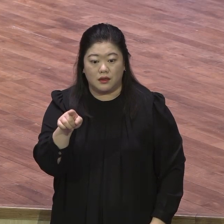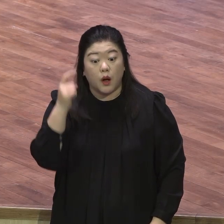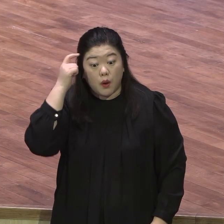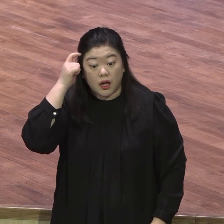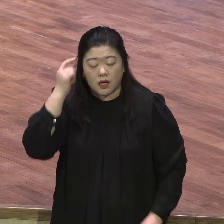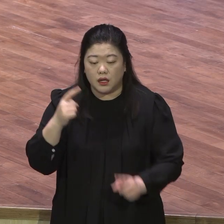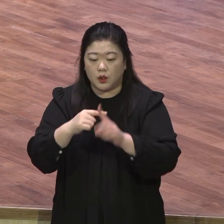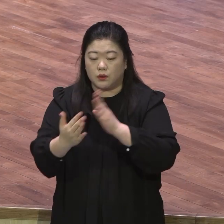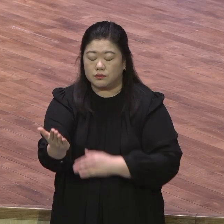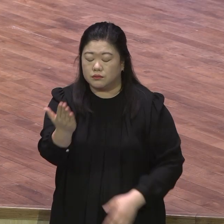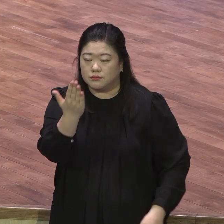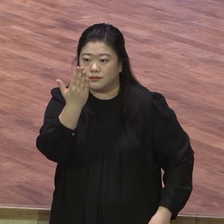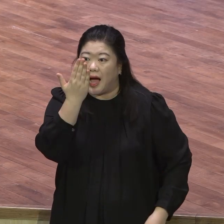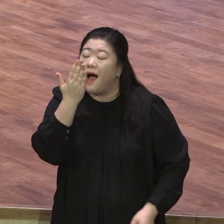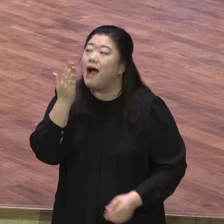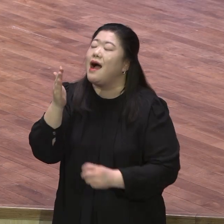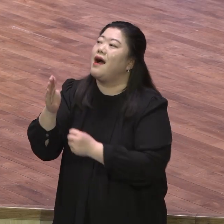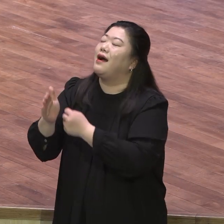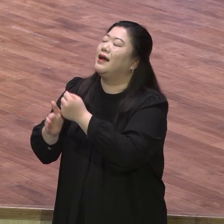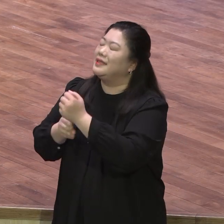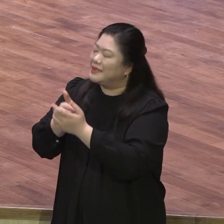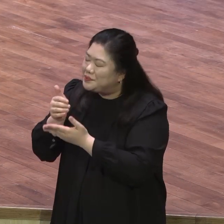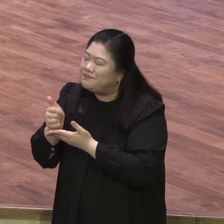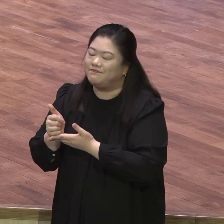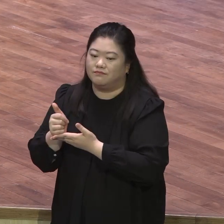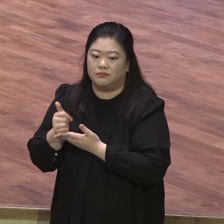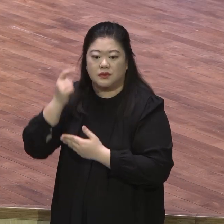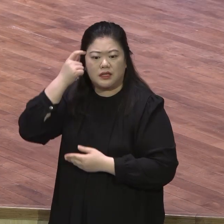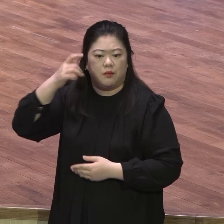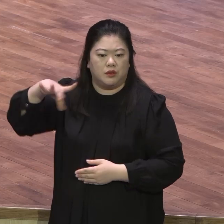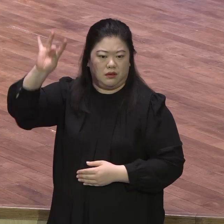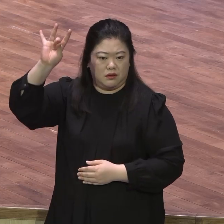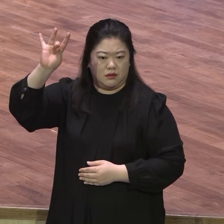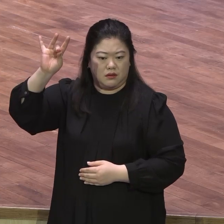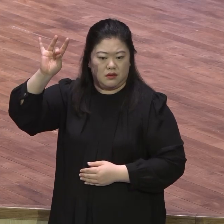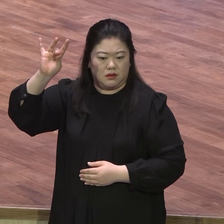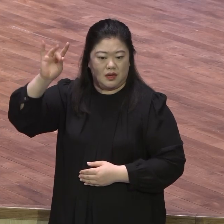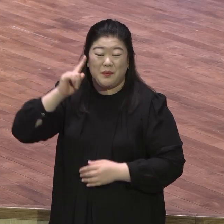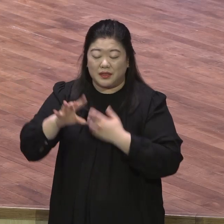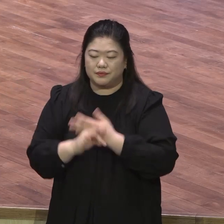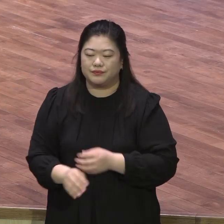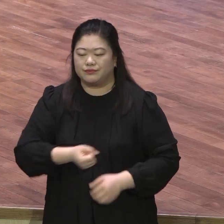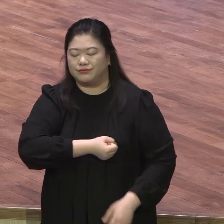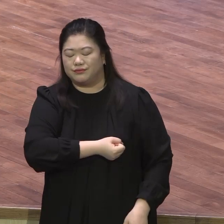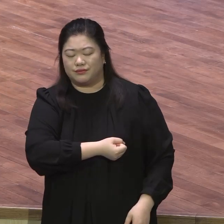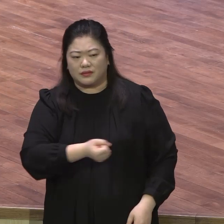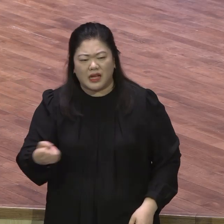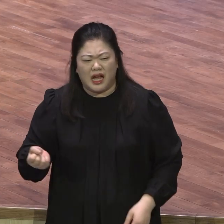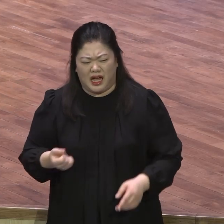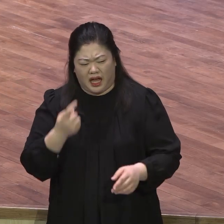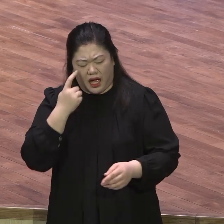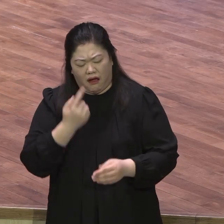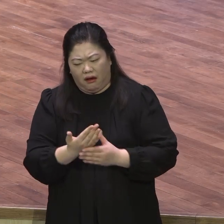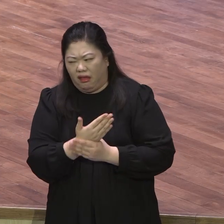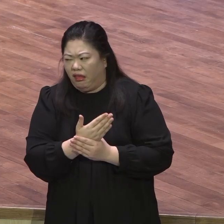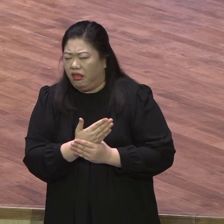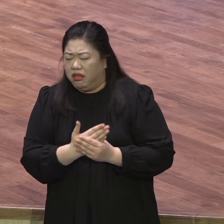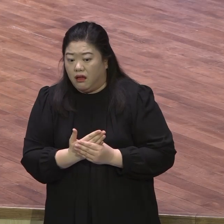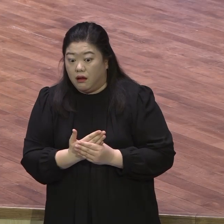하나님 생각나잖아요. 그렇죠. 하나님 인재하고 인재해 계시는 곳. 우리가 예배하는 곳.